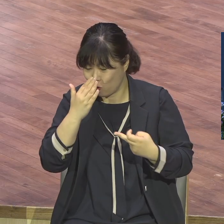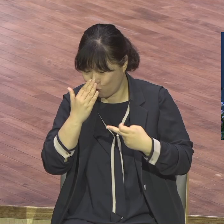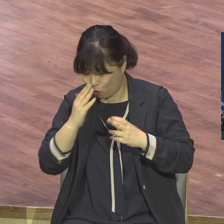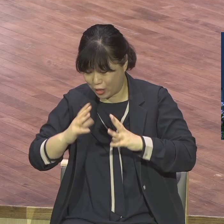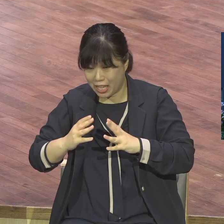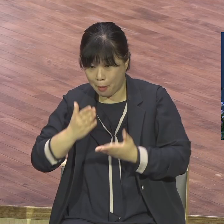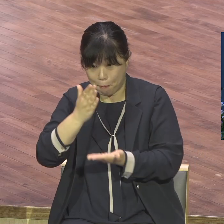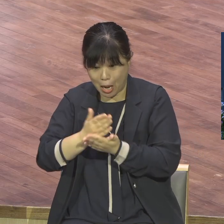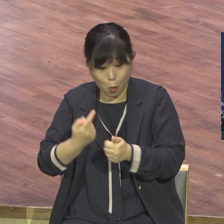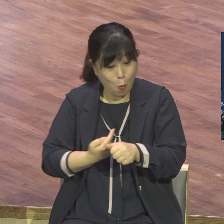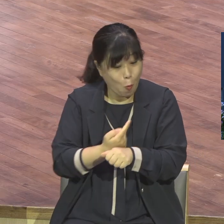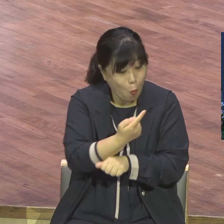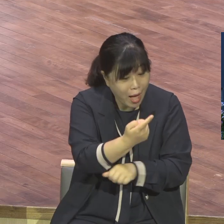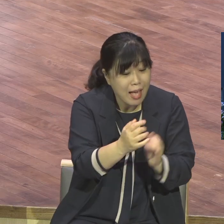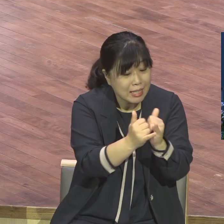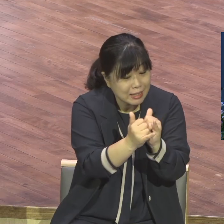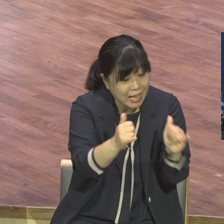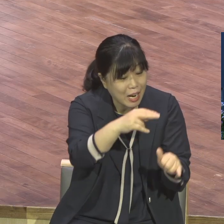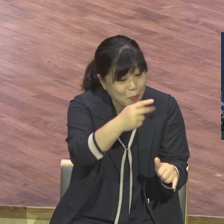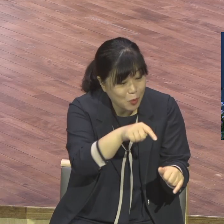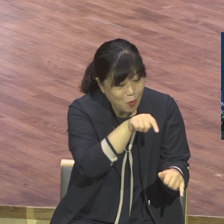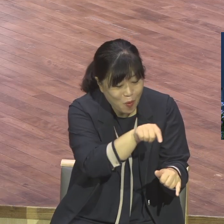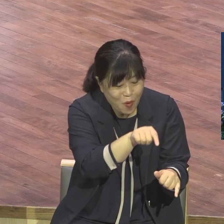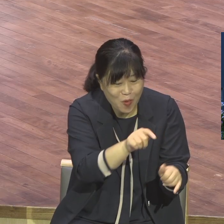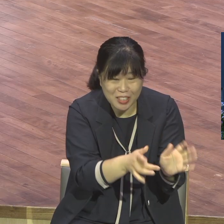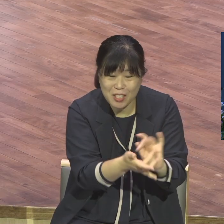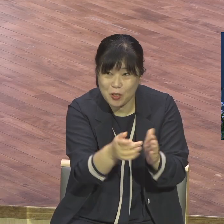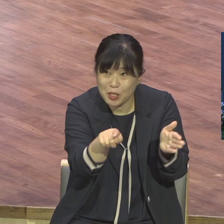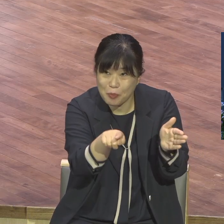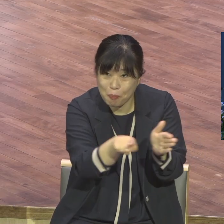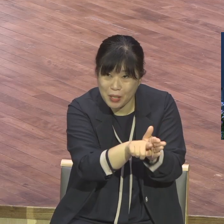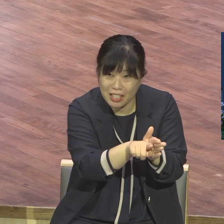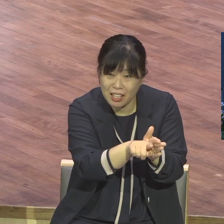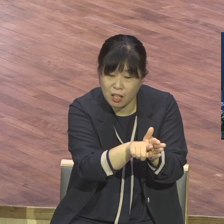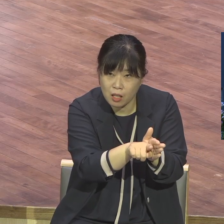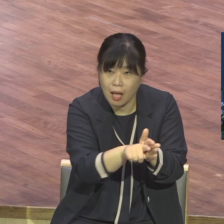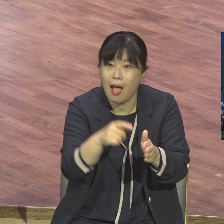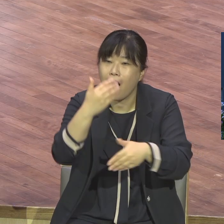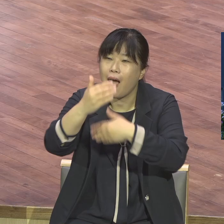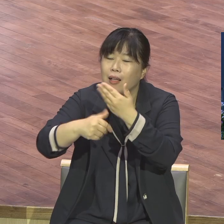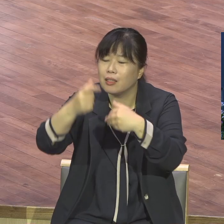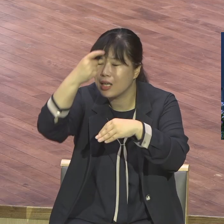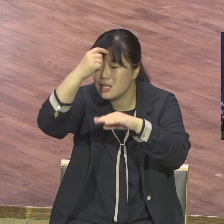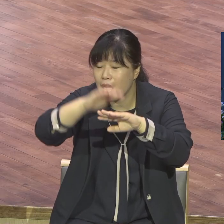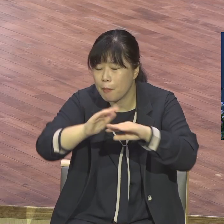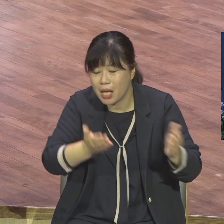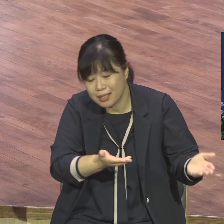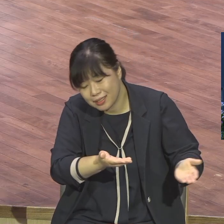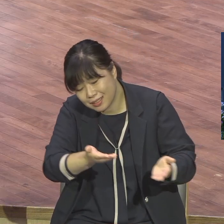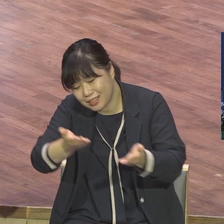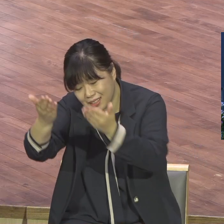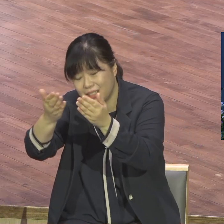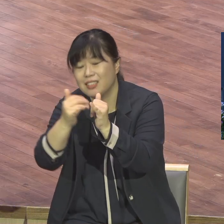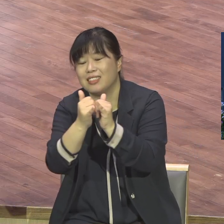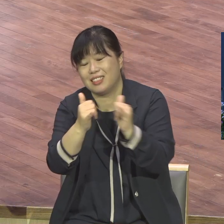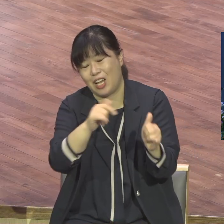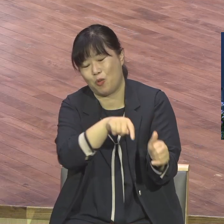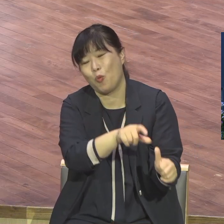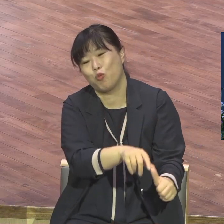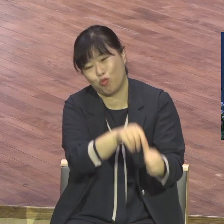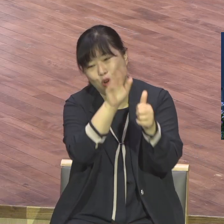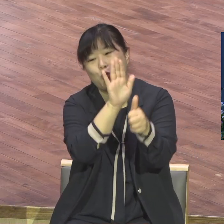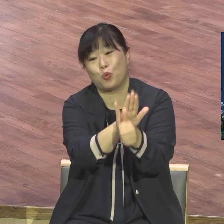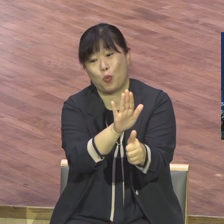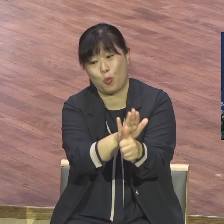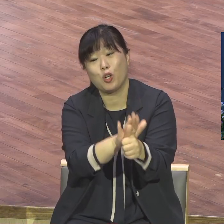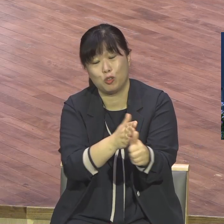하나님이 기뻐하신 거룩한 산 제물로 드리는 삶을 살 수 있도록 인도한다는 것입니다. 이방인도 이방인 한